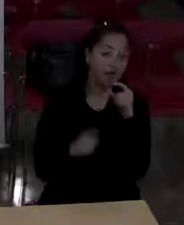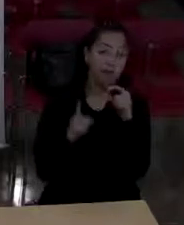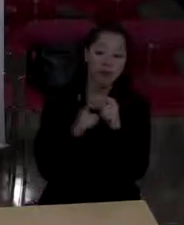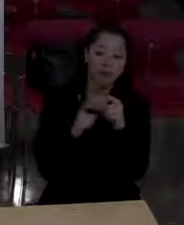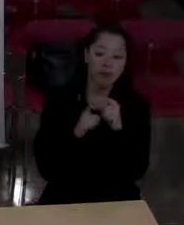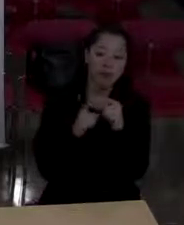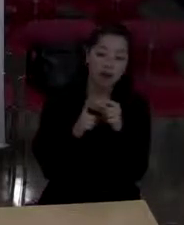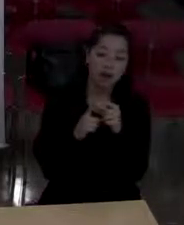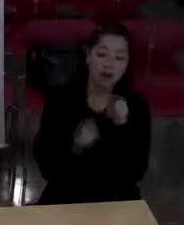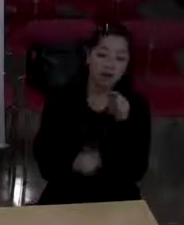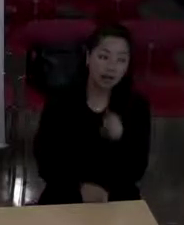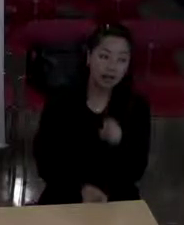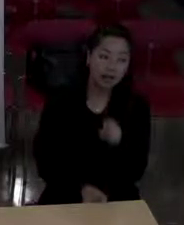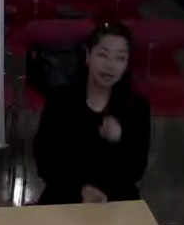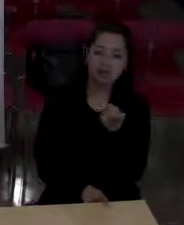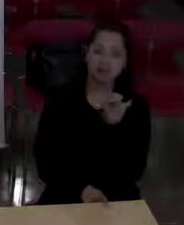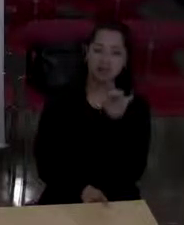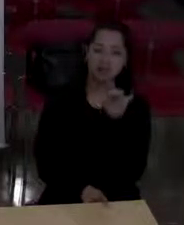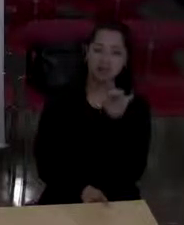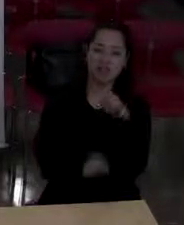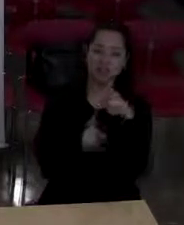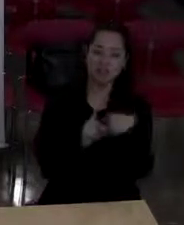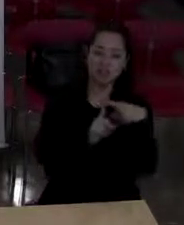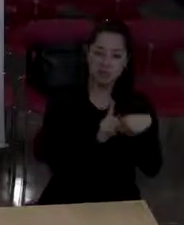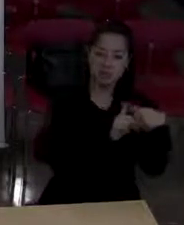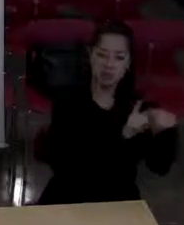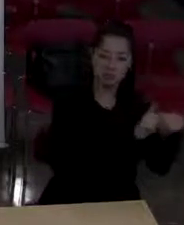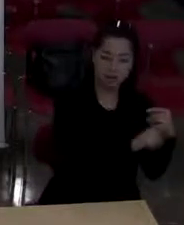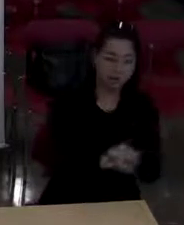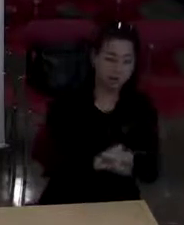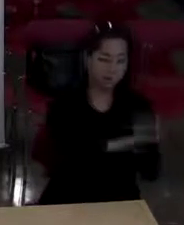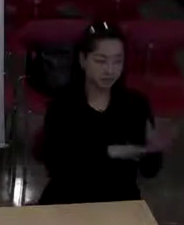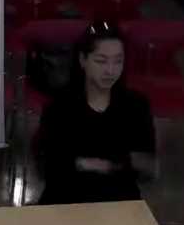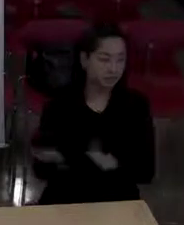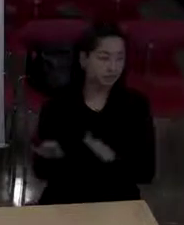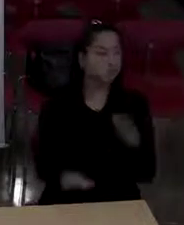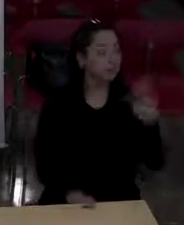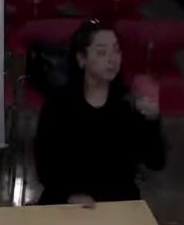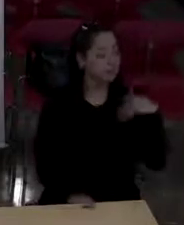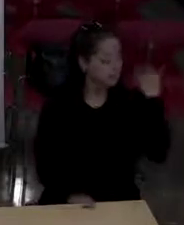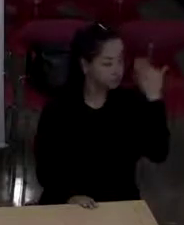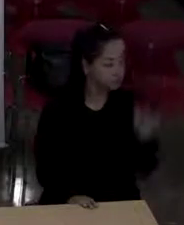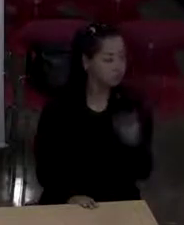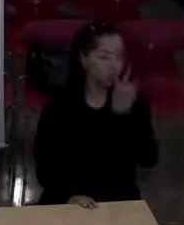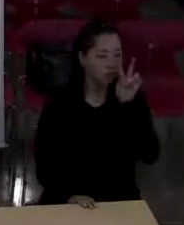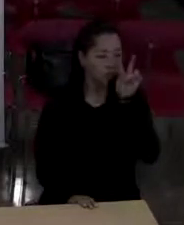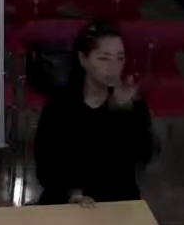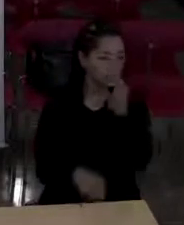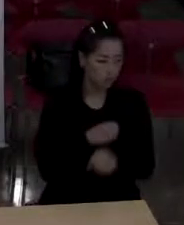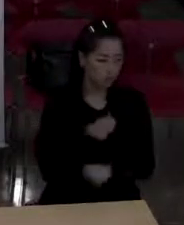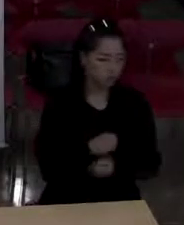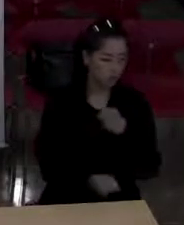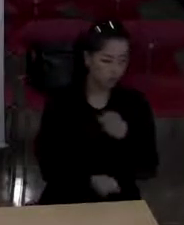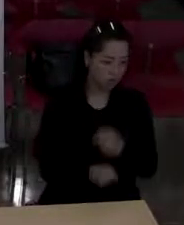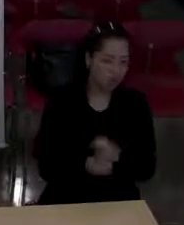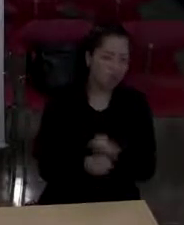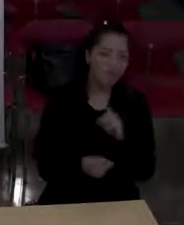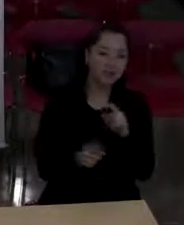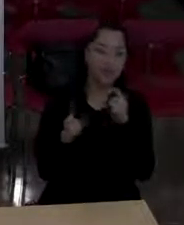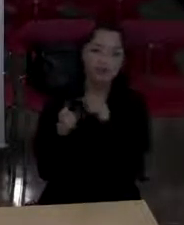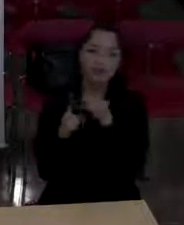la expresión de ideas. Empieza a comunicar con dedos 3 palabritas. Por ejemplo, dice perro grande,